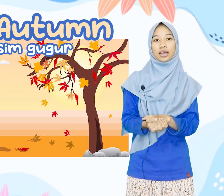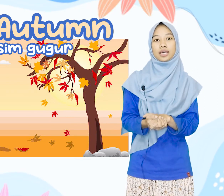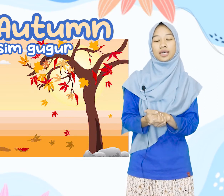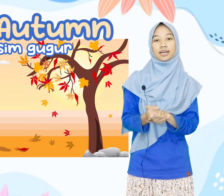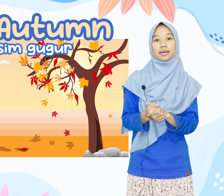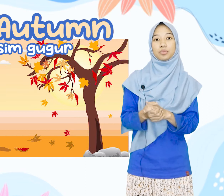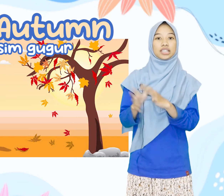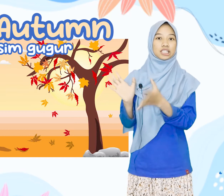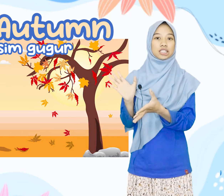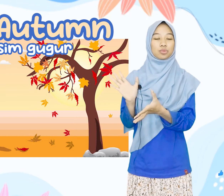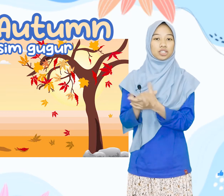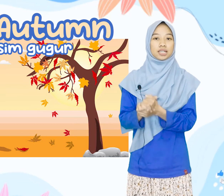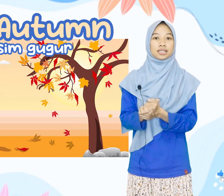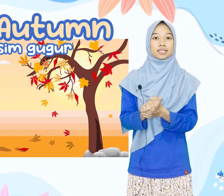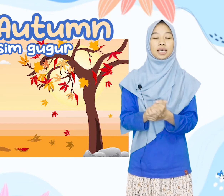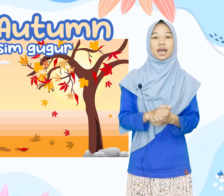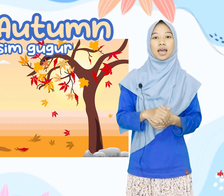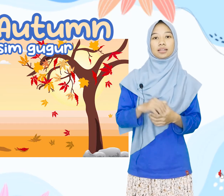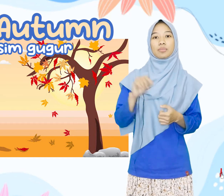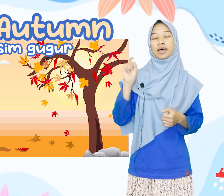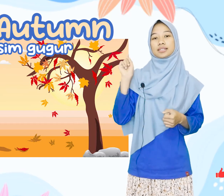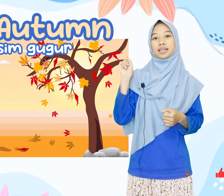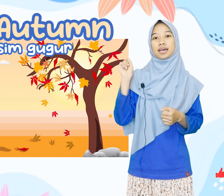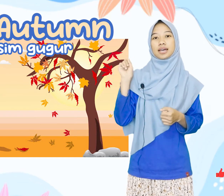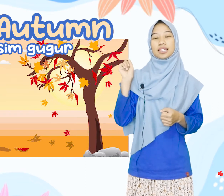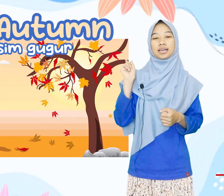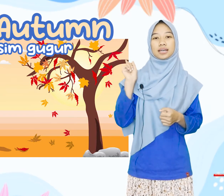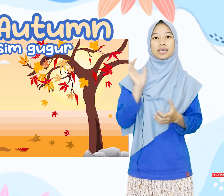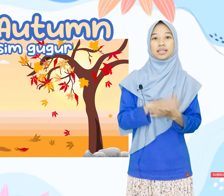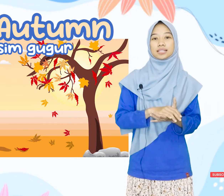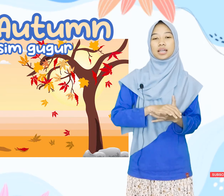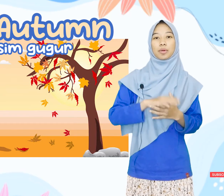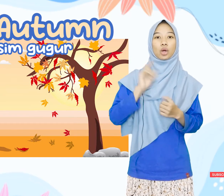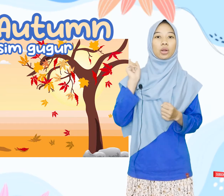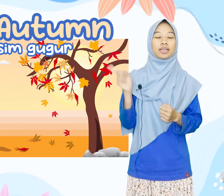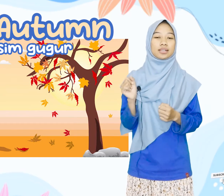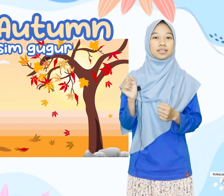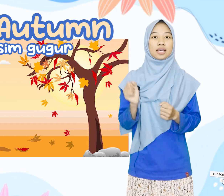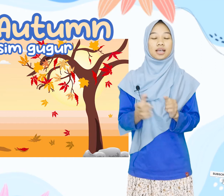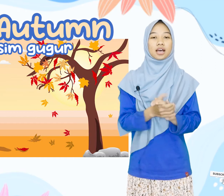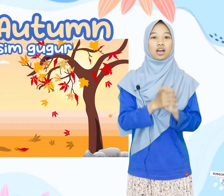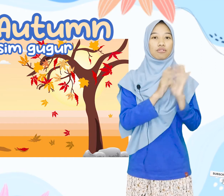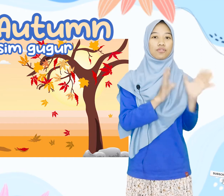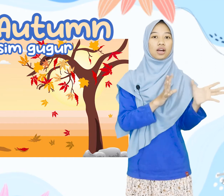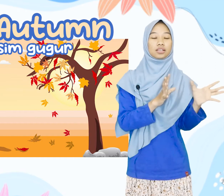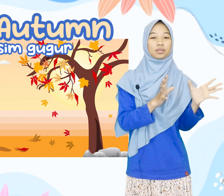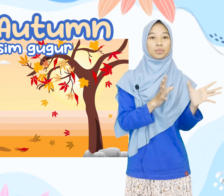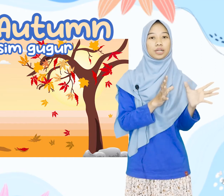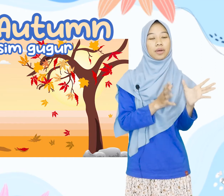oleh British English atau bahasa Inggris yang dipakai orang-orang Inggris. Nah, kalau fall itu lebih dipakai